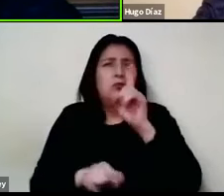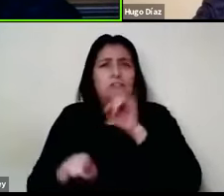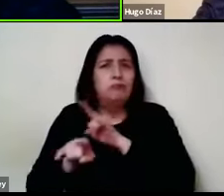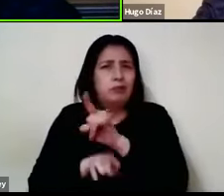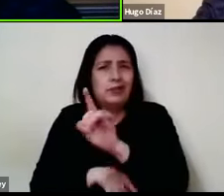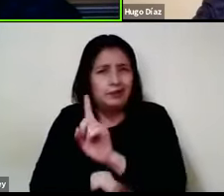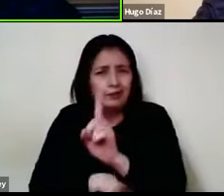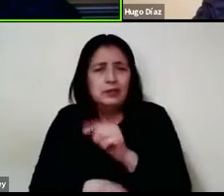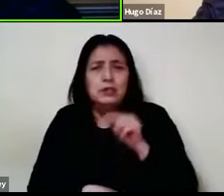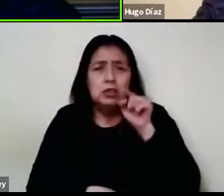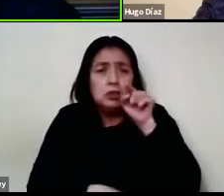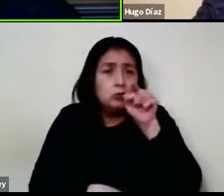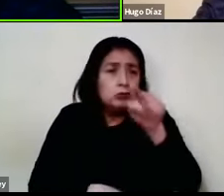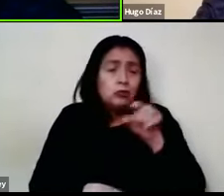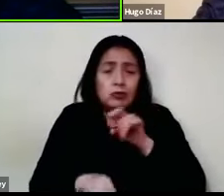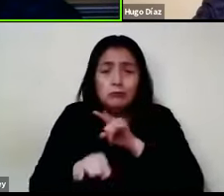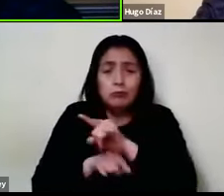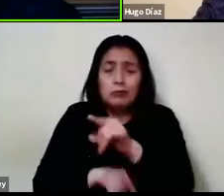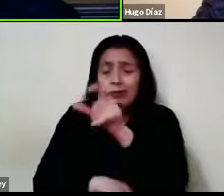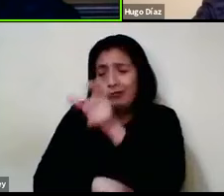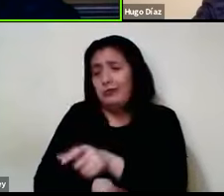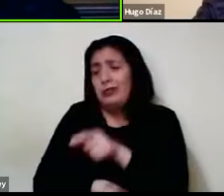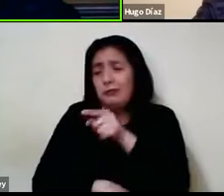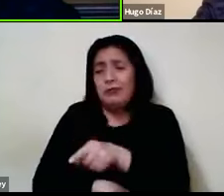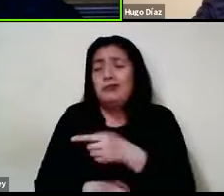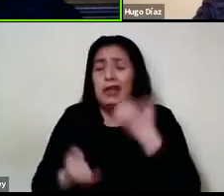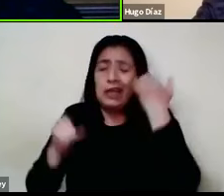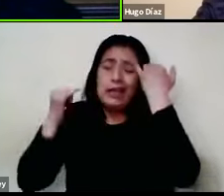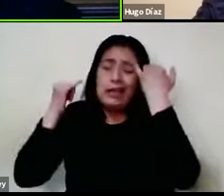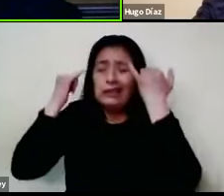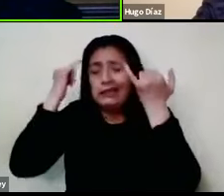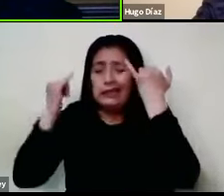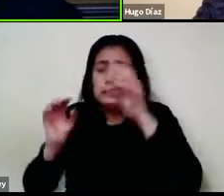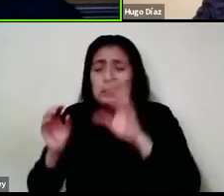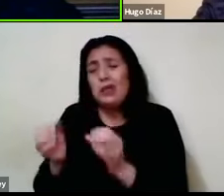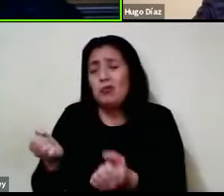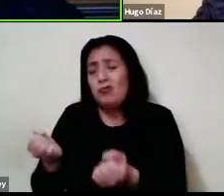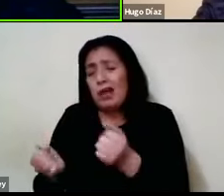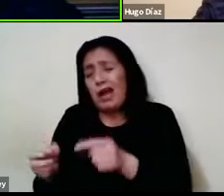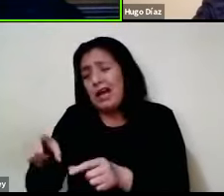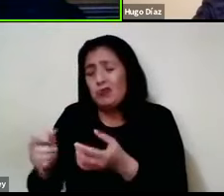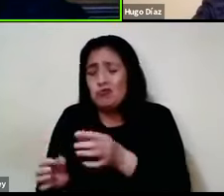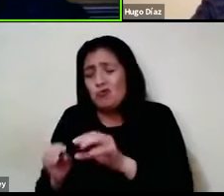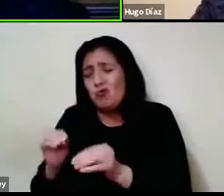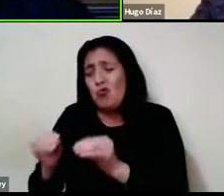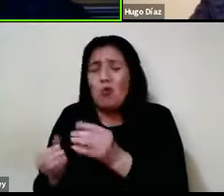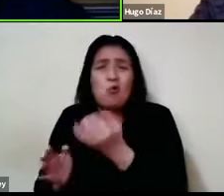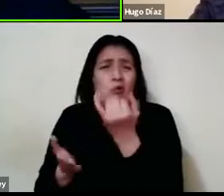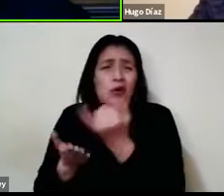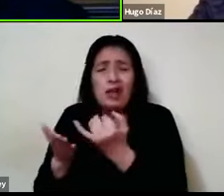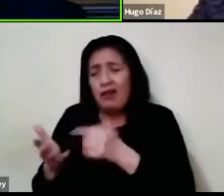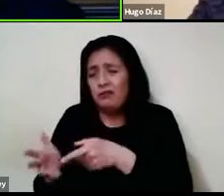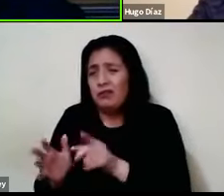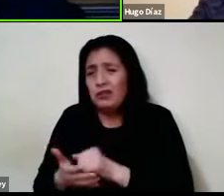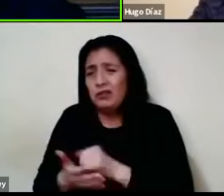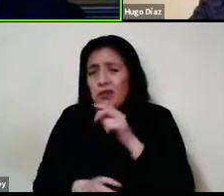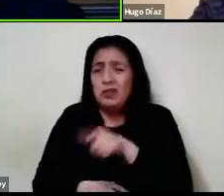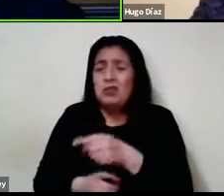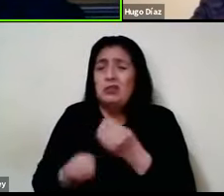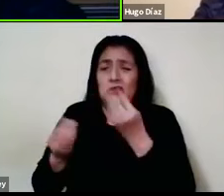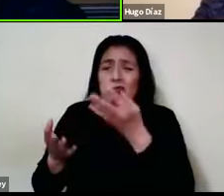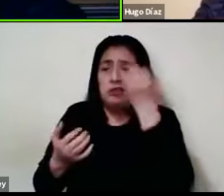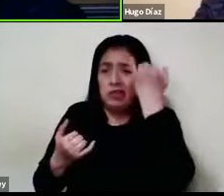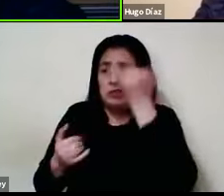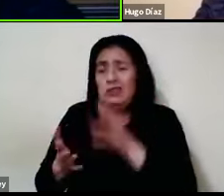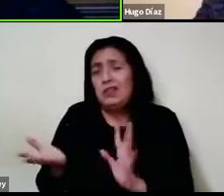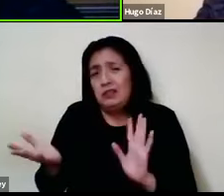si tú te burlas de alguien que hizo un prototipo, un carrito, un gráfico, un esquema, dio una idea, por más